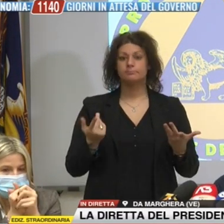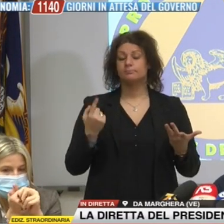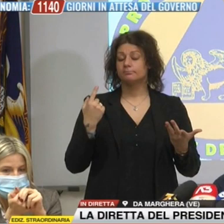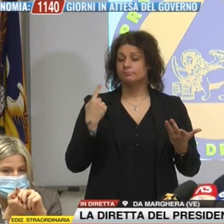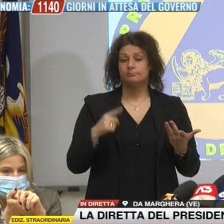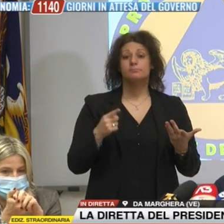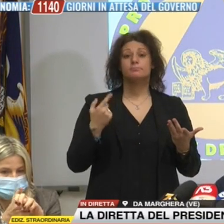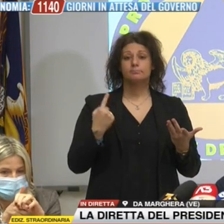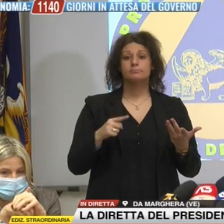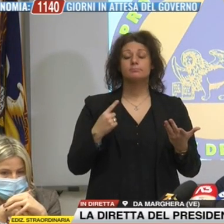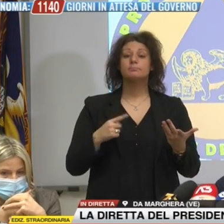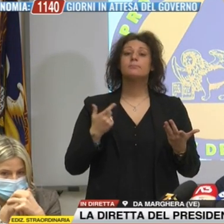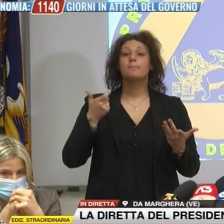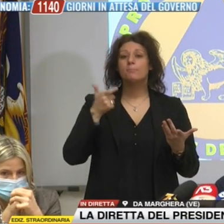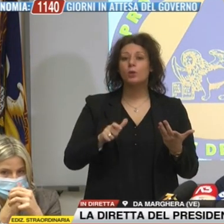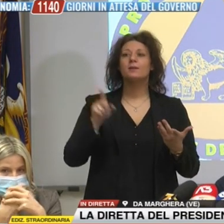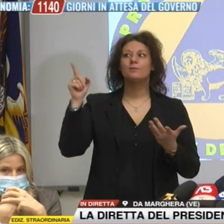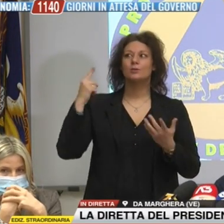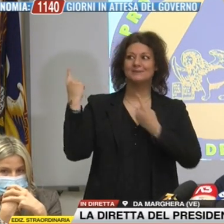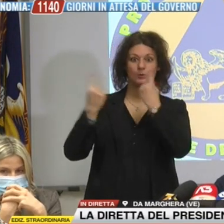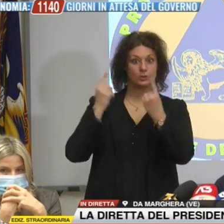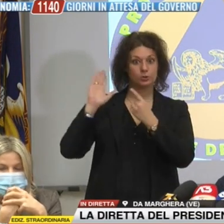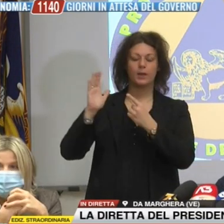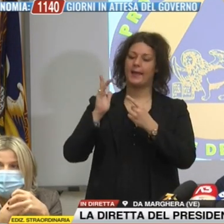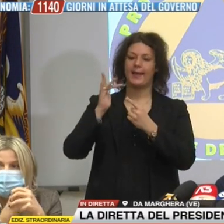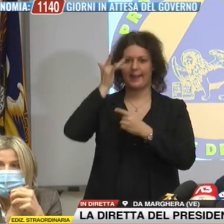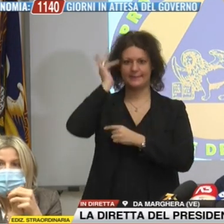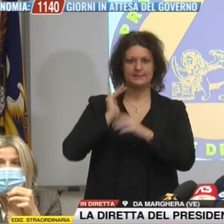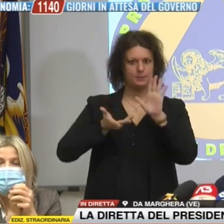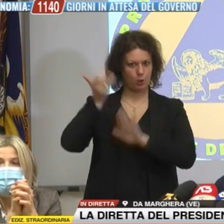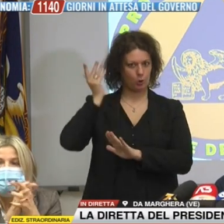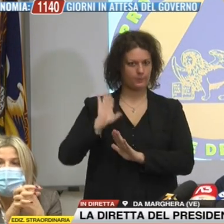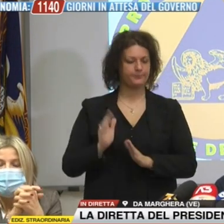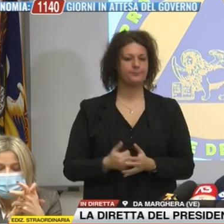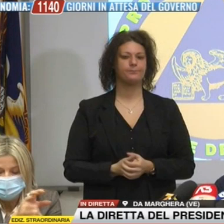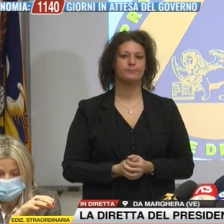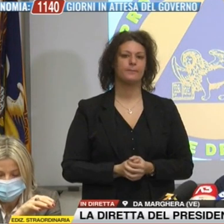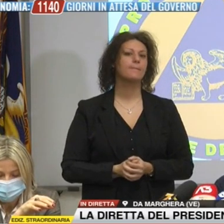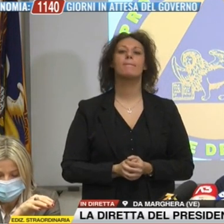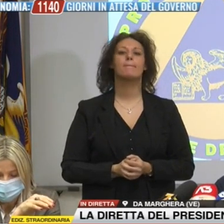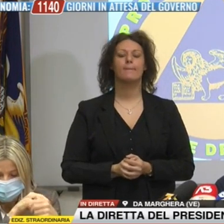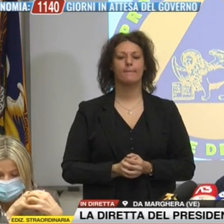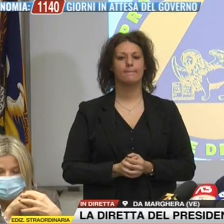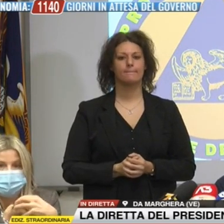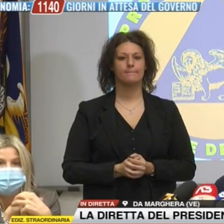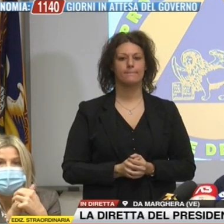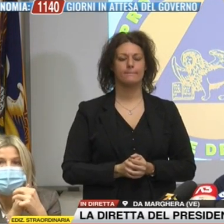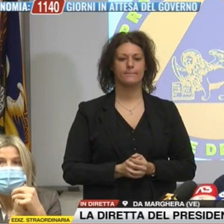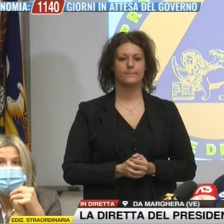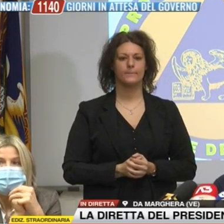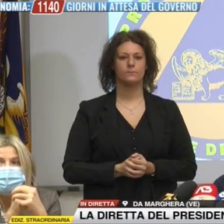viene ritenuta di particolare criticità. Ieri l'altro avevamo condiviso il fatto di